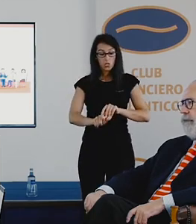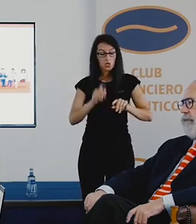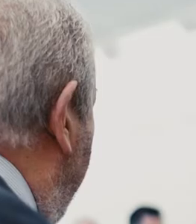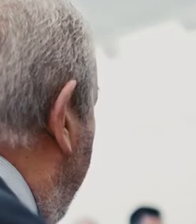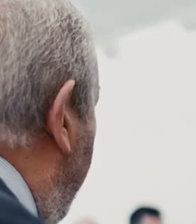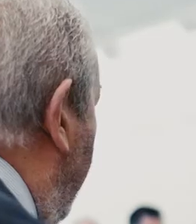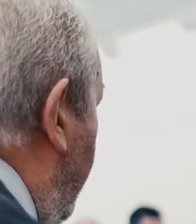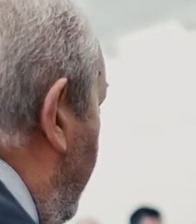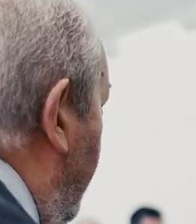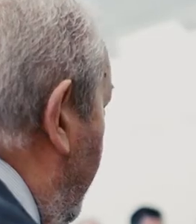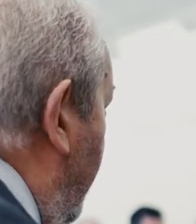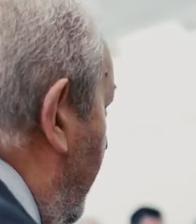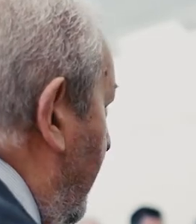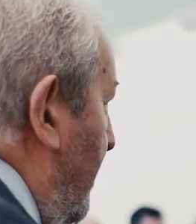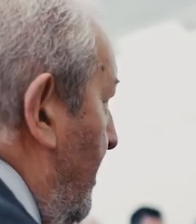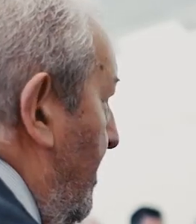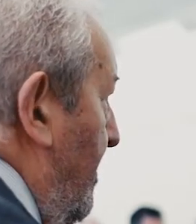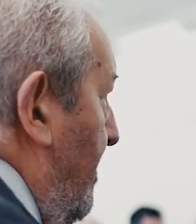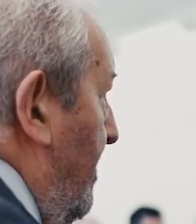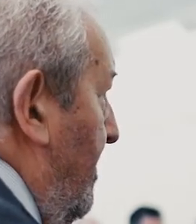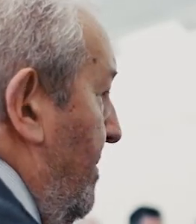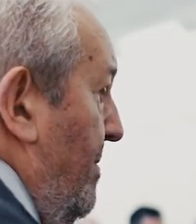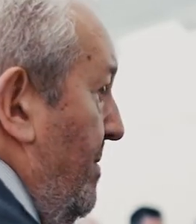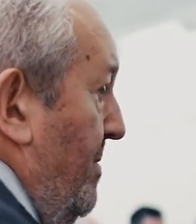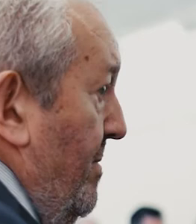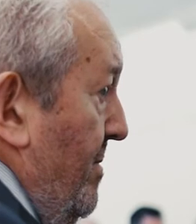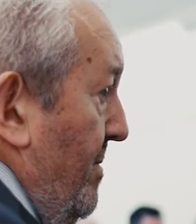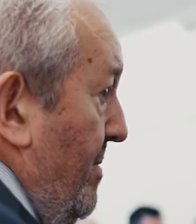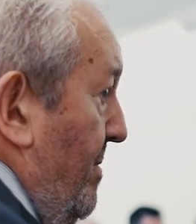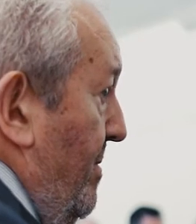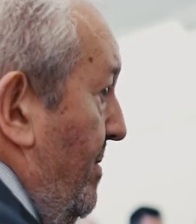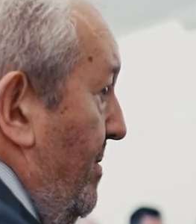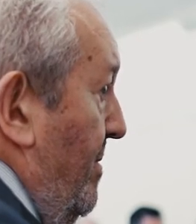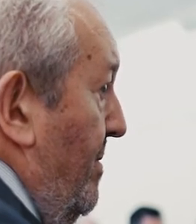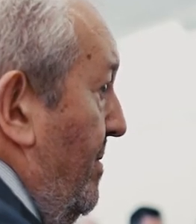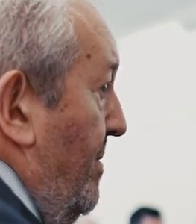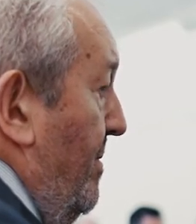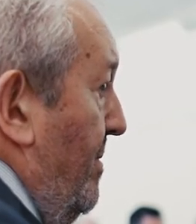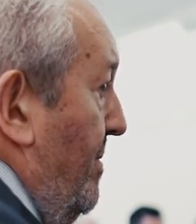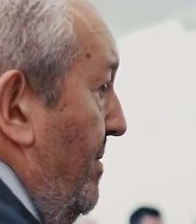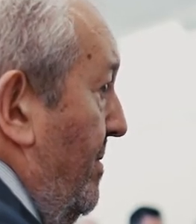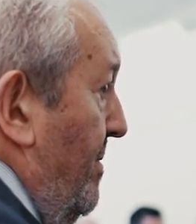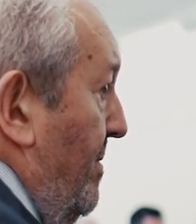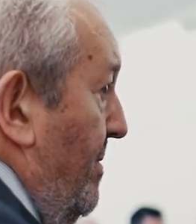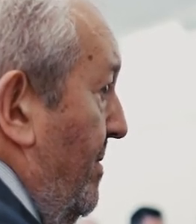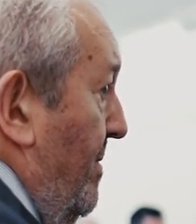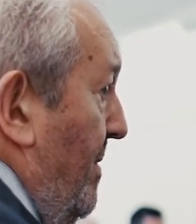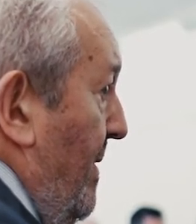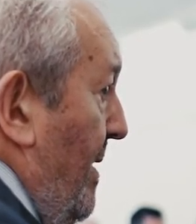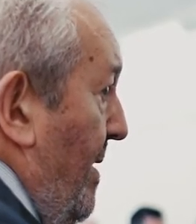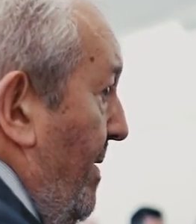Yo he sido y soy de carrera informático, he tenido el honor de recoger otro día un premio del que ahora os hablaré y también estaba